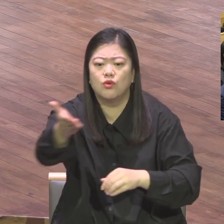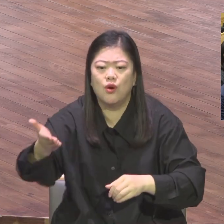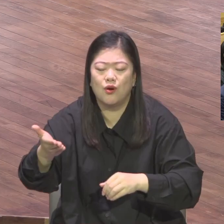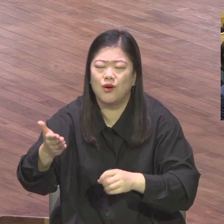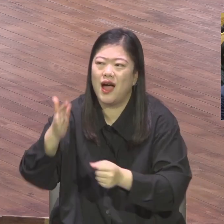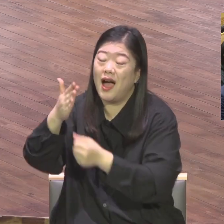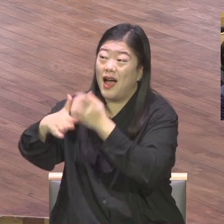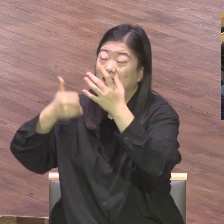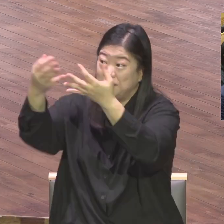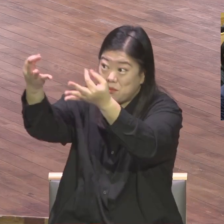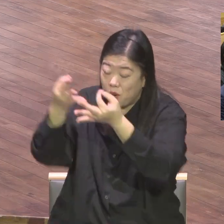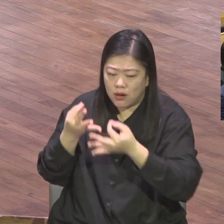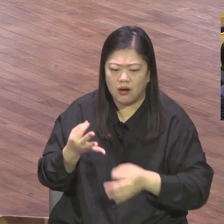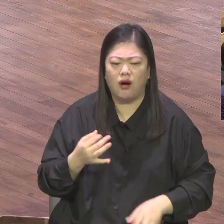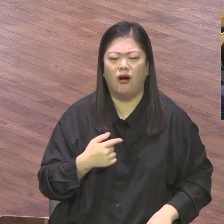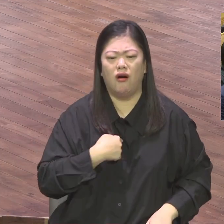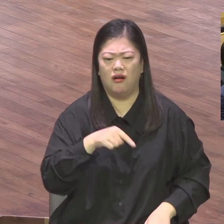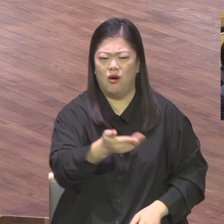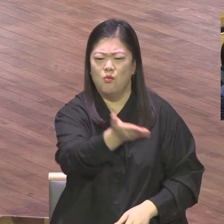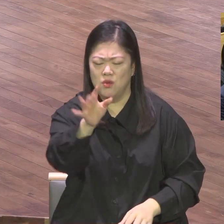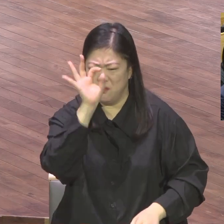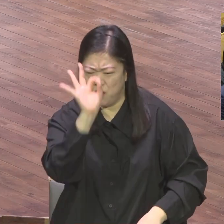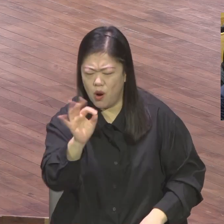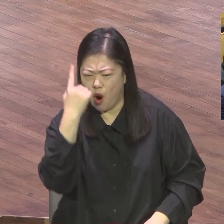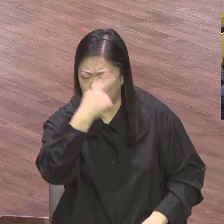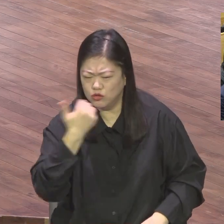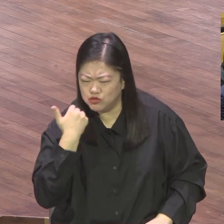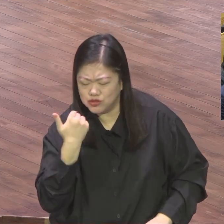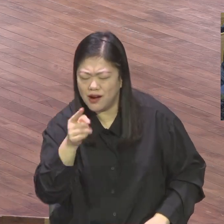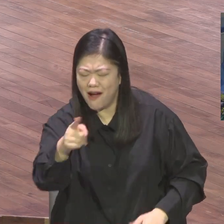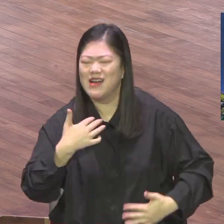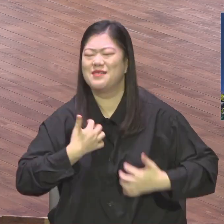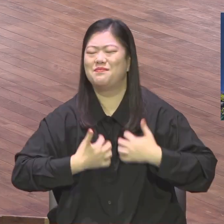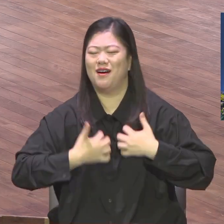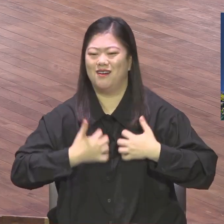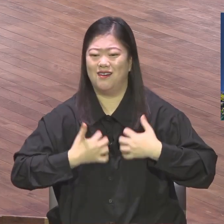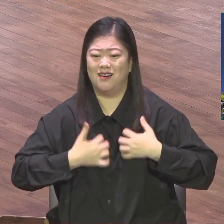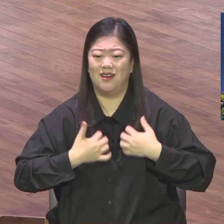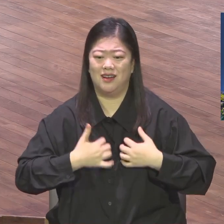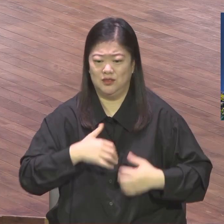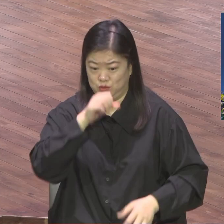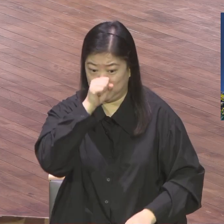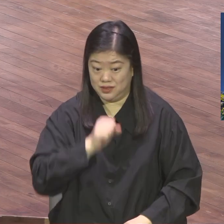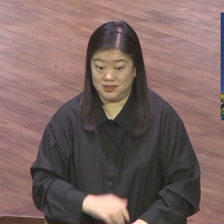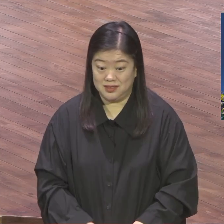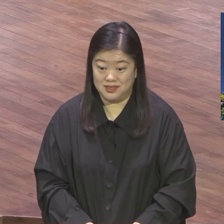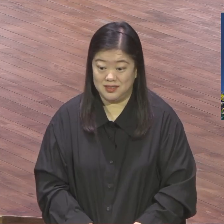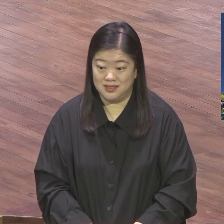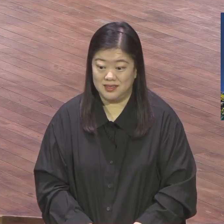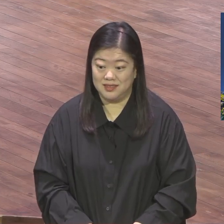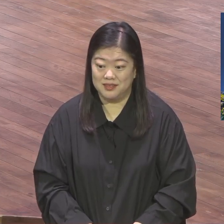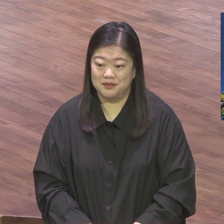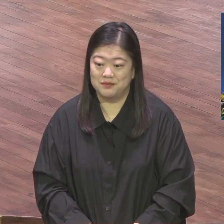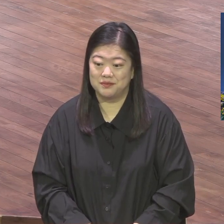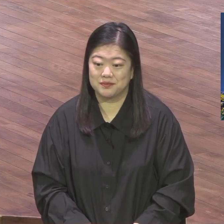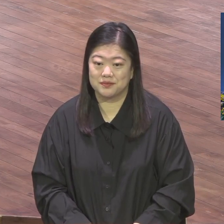예수 그리스도를 내 인생의 주인으로 모셔드린 우리에게 동일한 음성이 들려야 됩니다. 내가